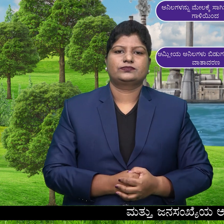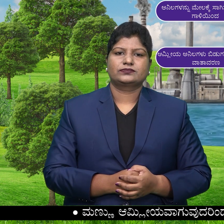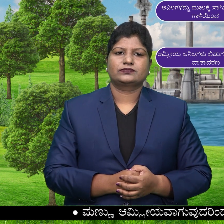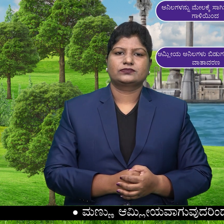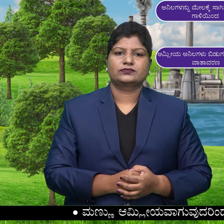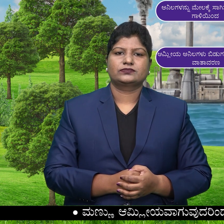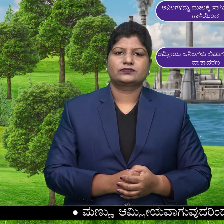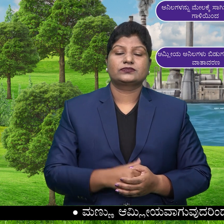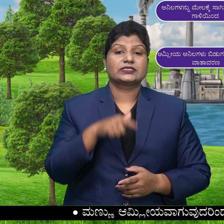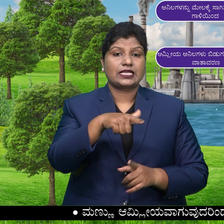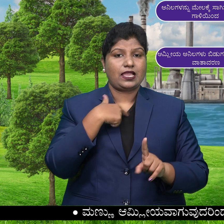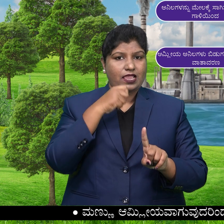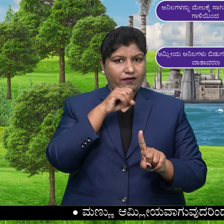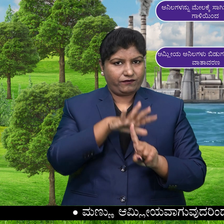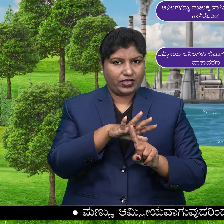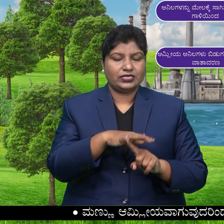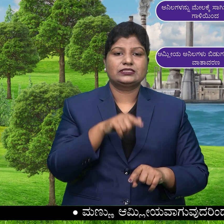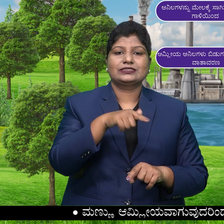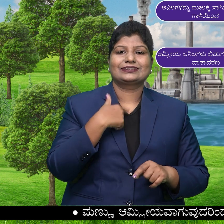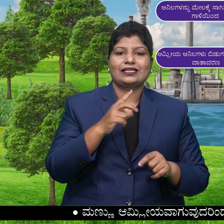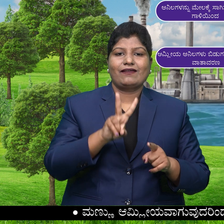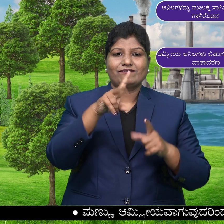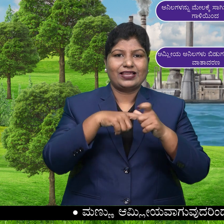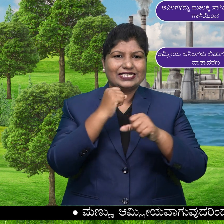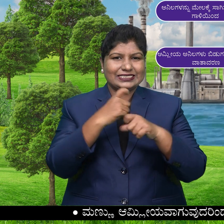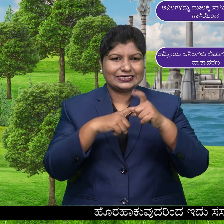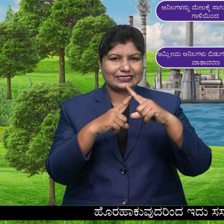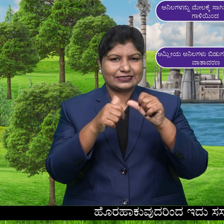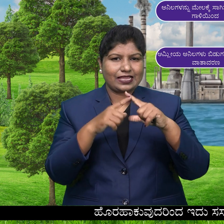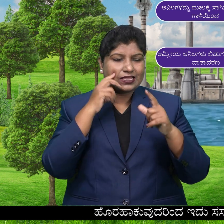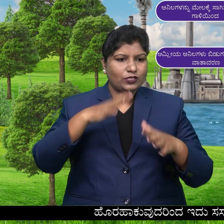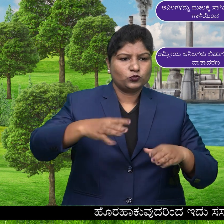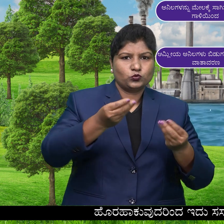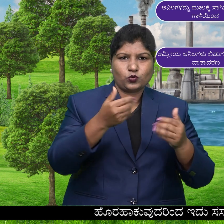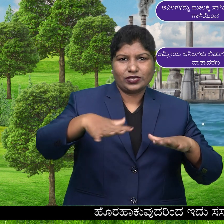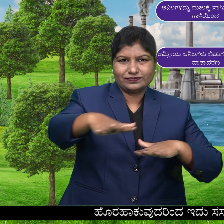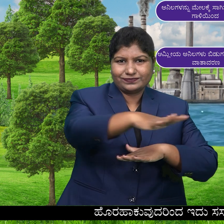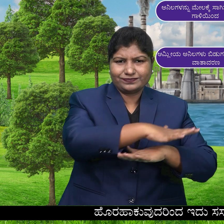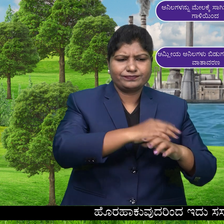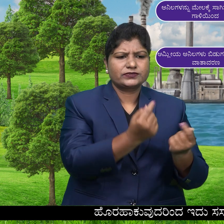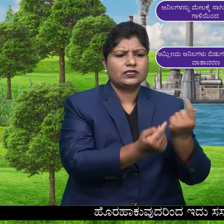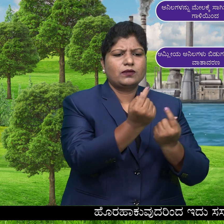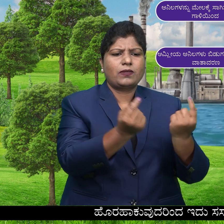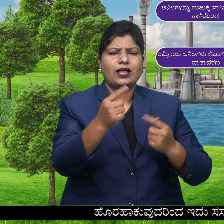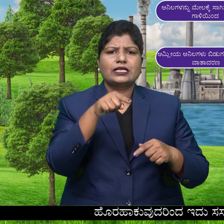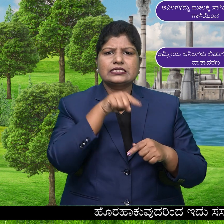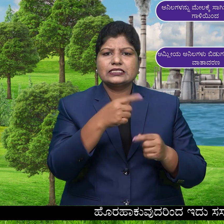ಮಣ್ಣು ಆಮ್ಲೀಯವಾಗುವುದರಿಂದ ಮತ್ತು ಮಣ್ಣಿನಲ್ಲಿರುವ ಪೋಷಕಾಂಶಗಳನ್ನು ಹೊರಹಾಕುವುದರಿಂದ ಇದು ಸಸ್ಯವರ್ಗದ ಮೇಲೆ ಪರಿಣಾಮ ಬೀರಬಹುದು.